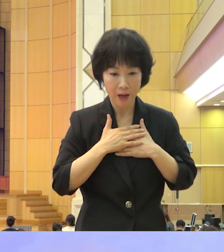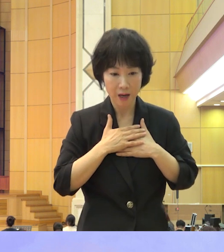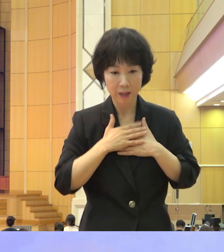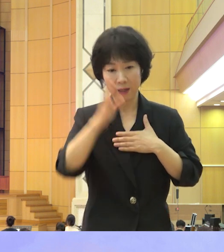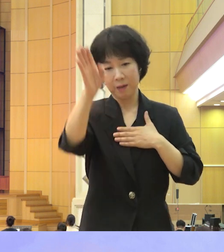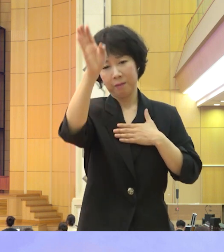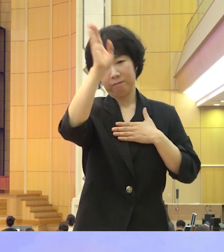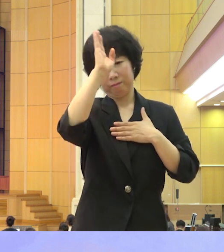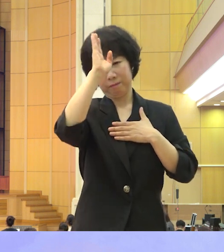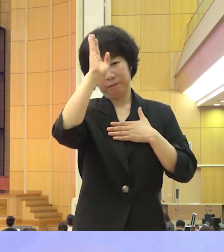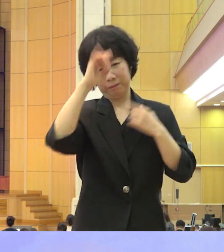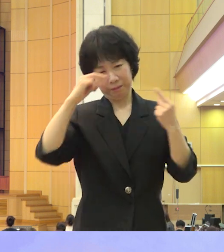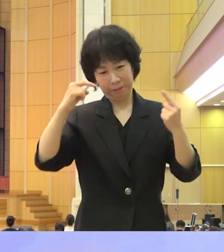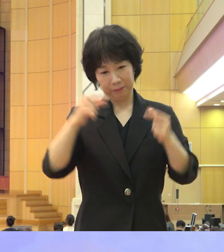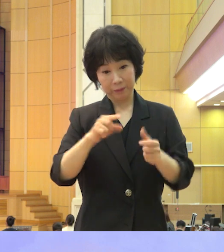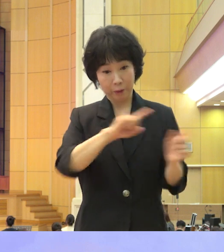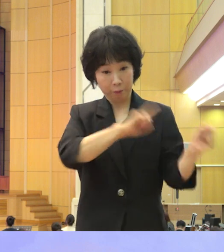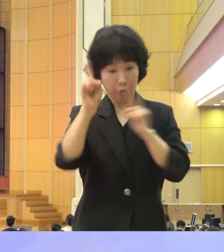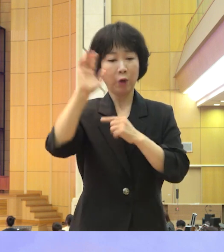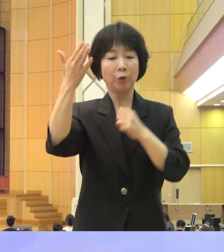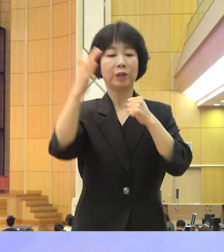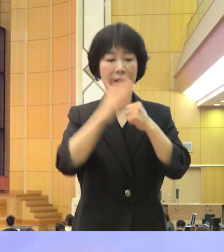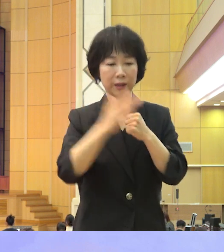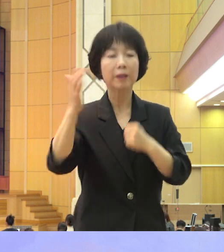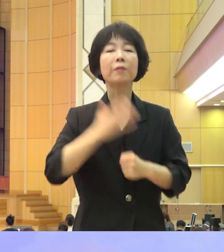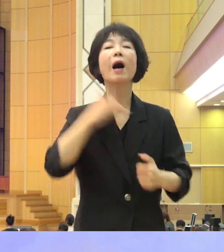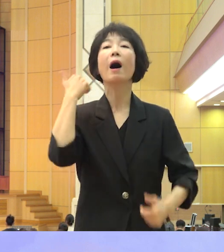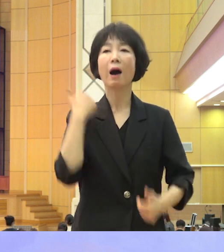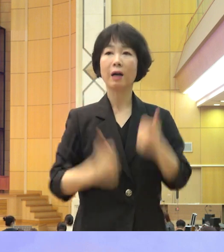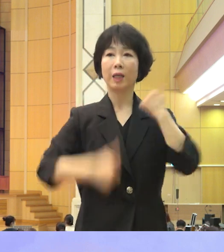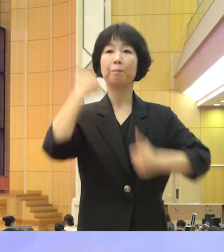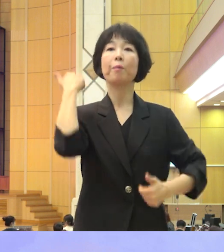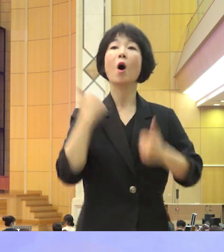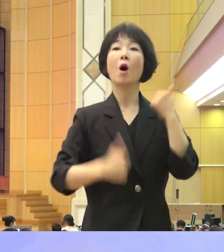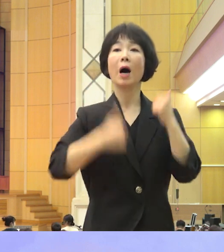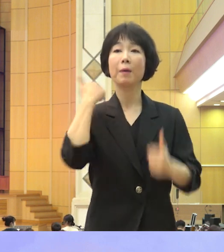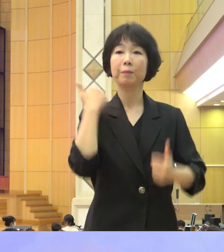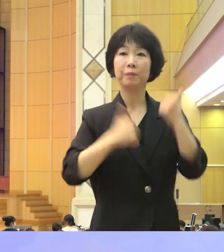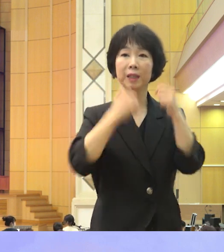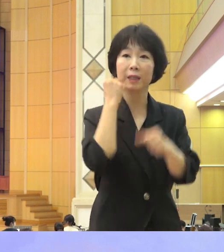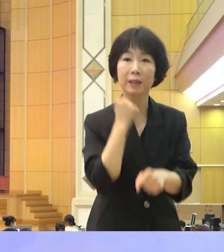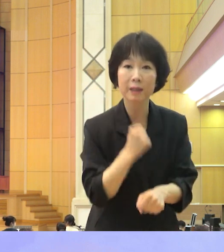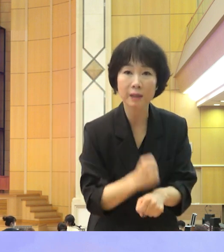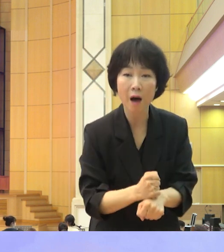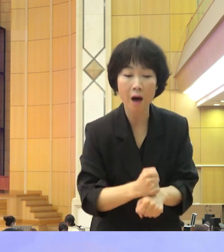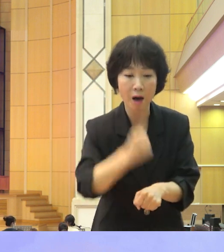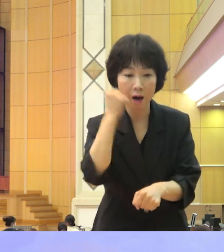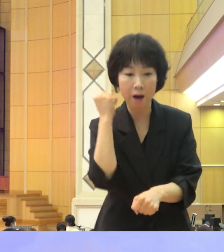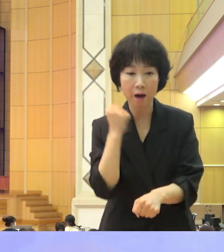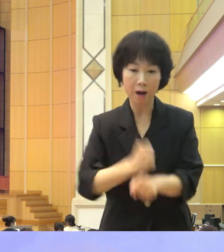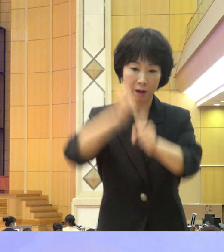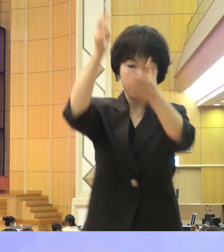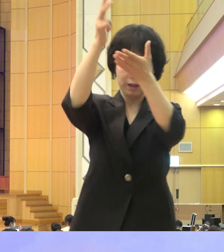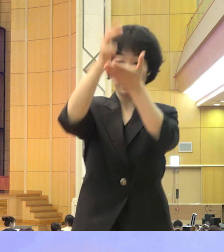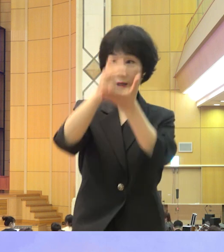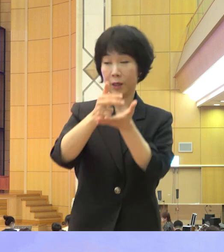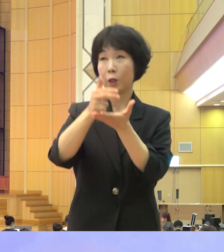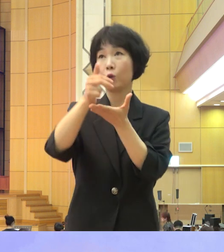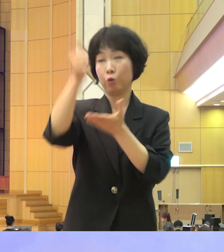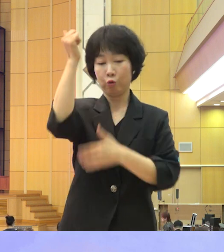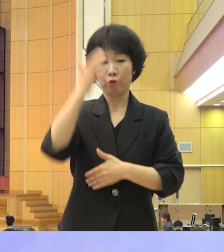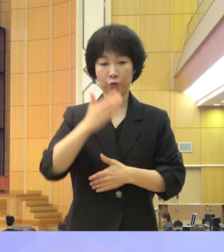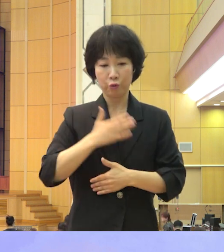주님 나의 부활 되시니 나 기뻐합니다.